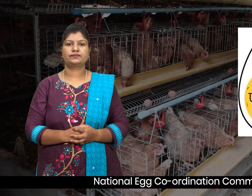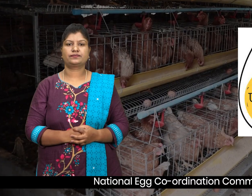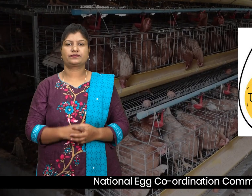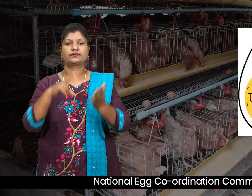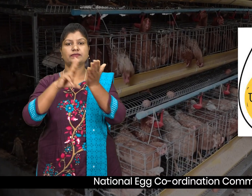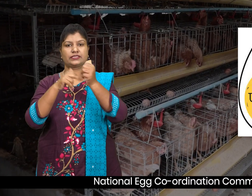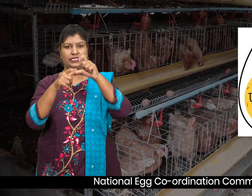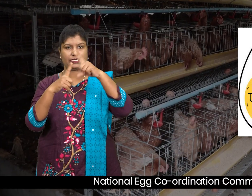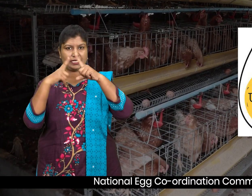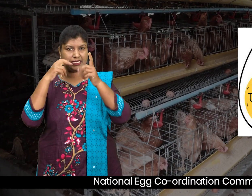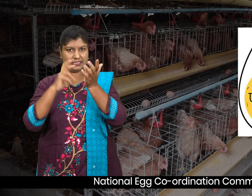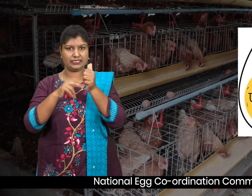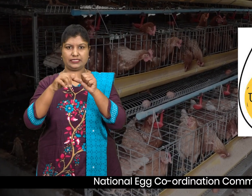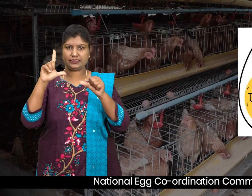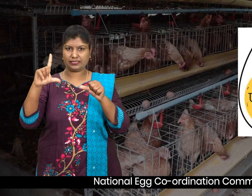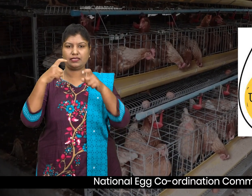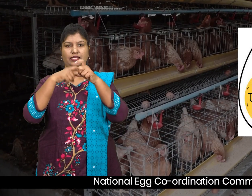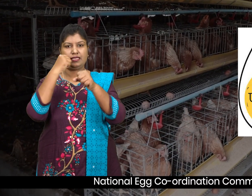नेशनल एग कोऑर्डिनेशन कमिटी